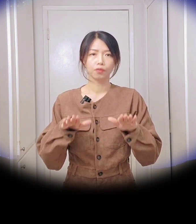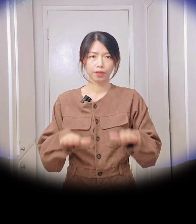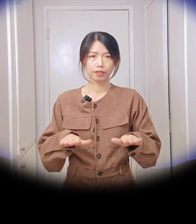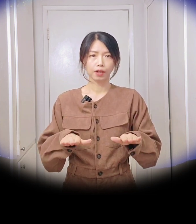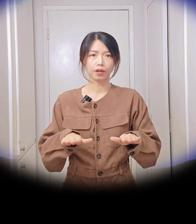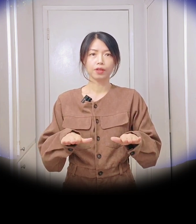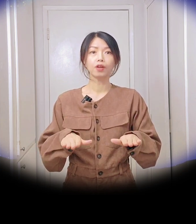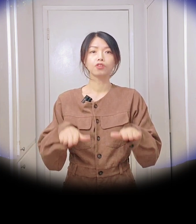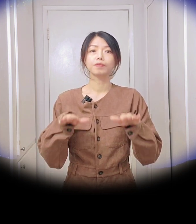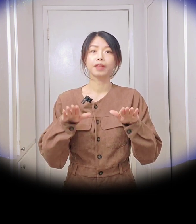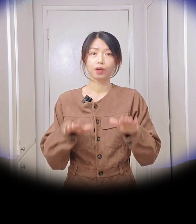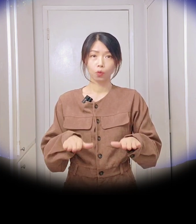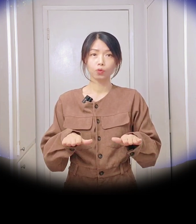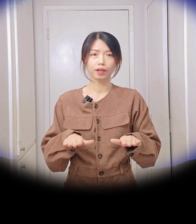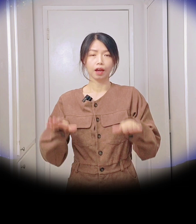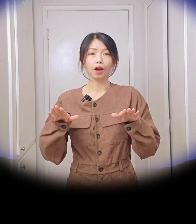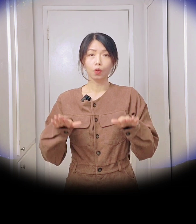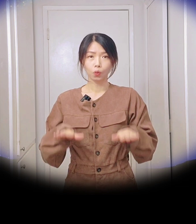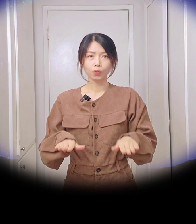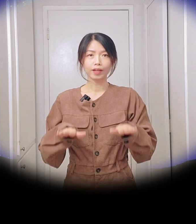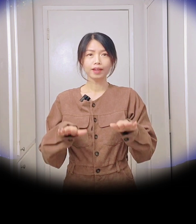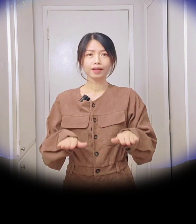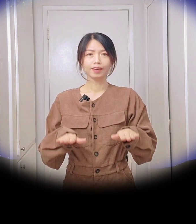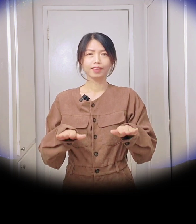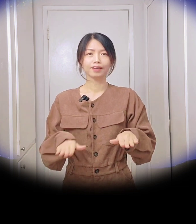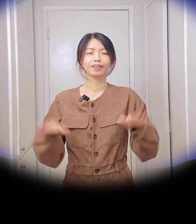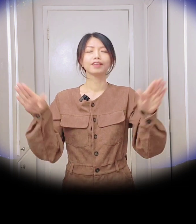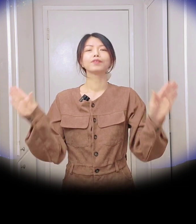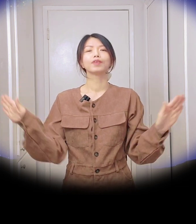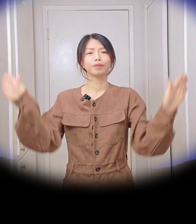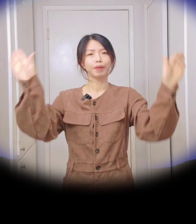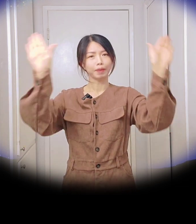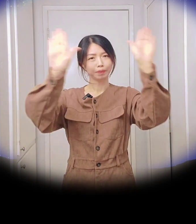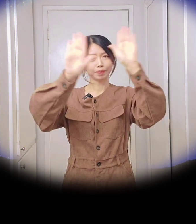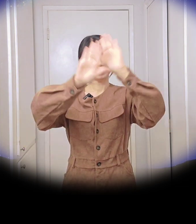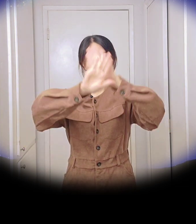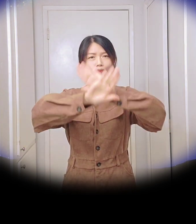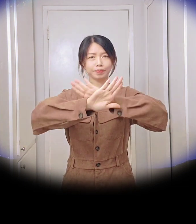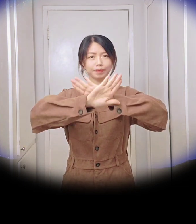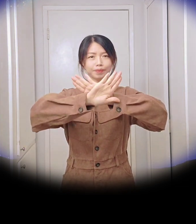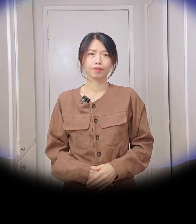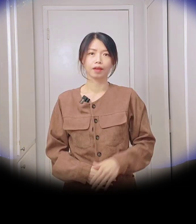상태에서 위에서 아래로 내려주시면 돼요. 오늘 밤.